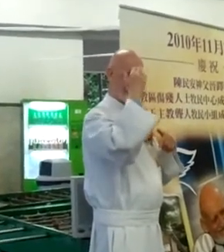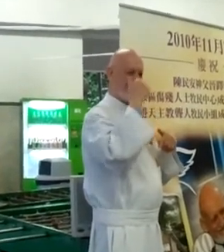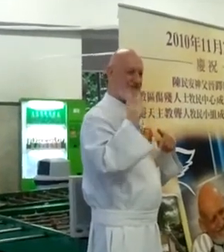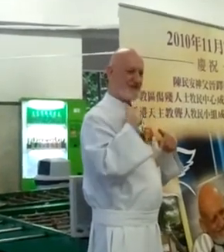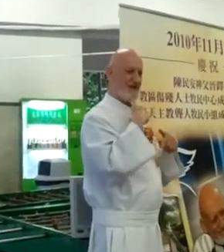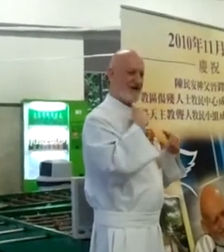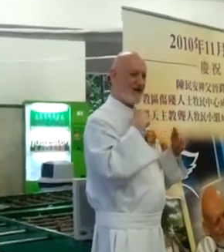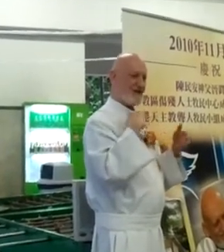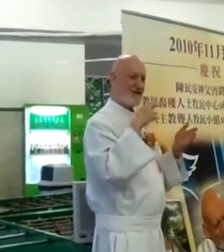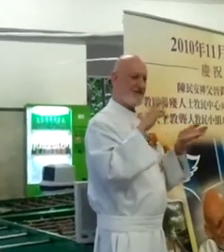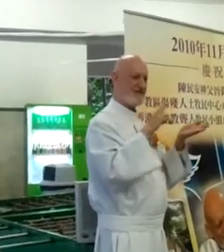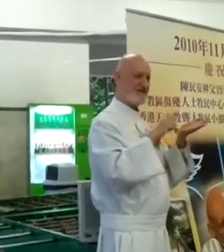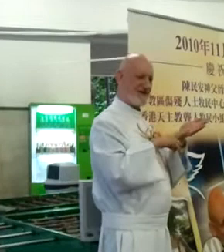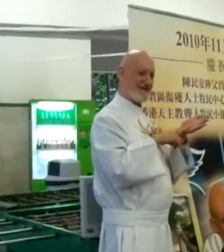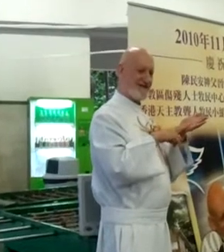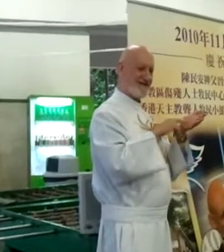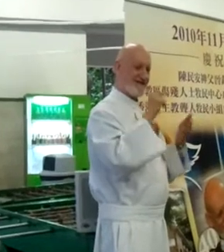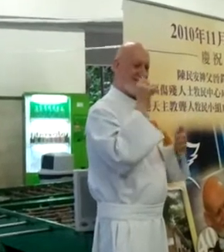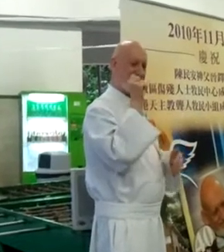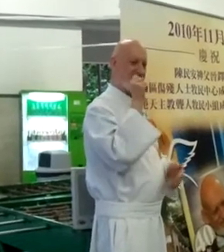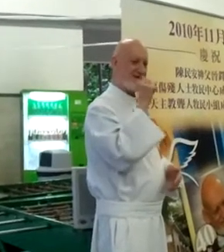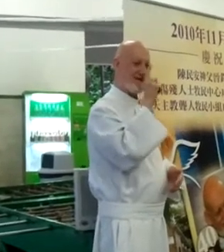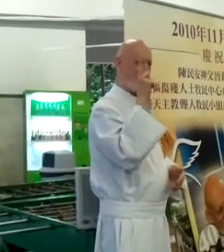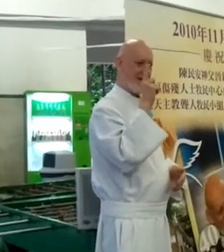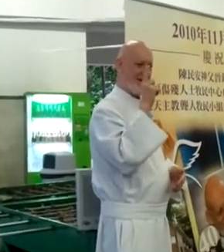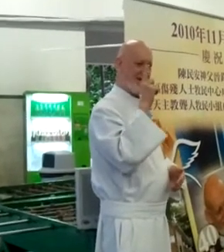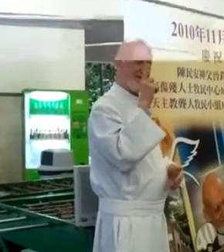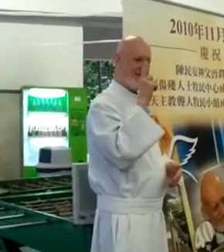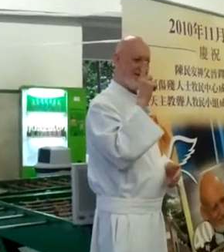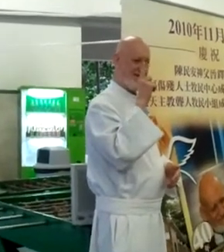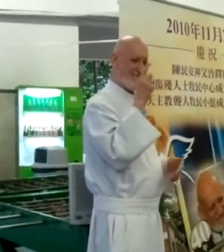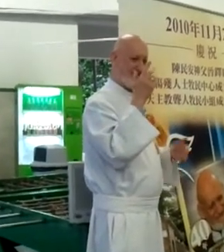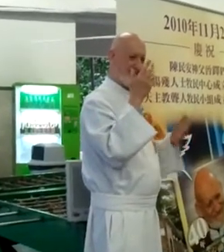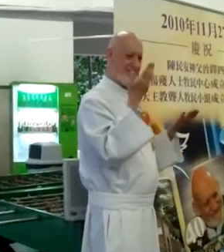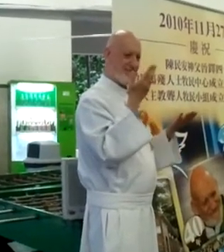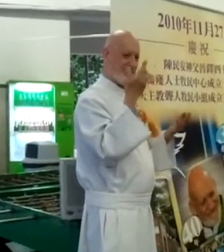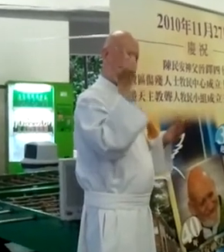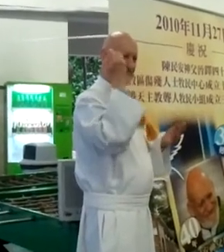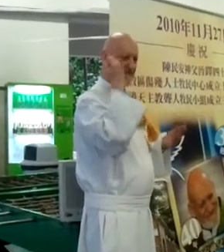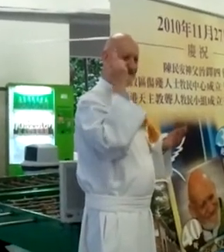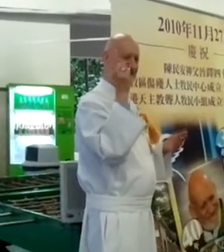係讓我去培育咗天主教嘅信。